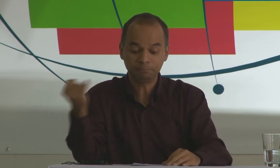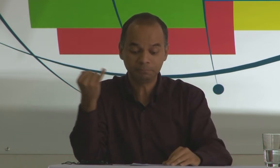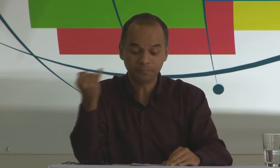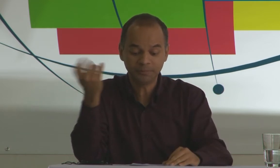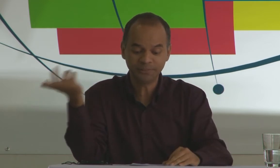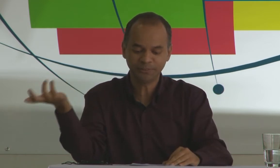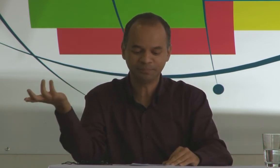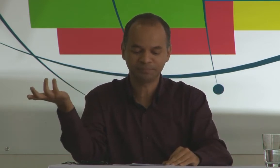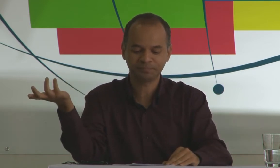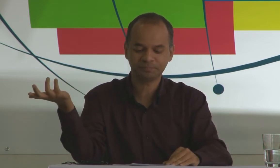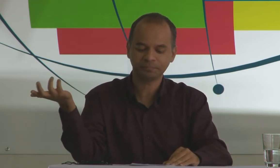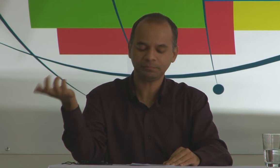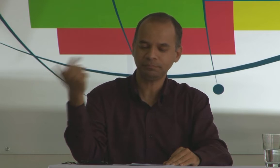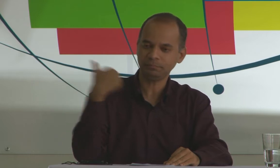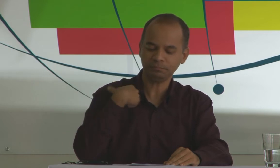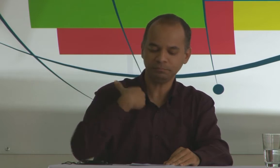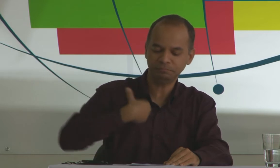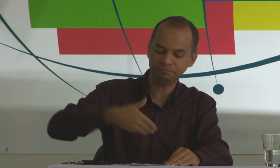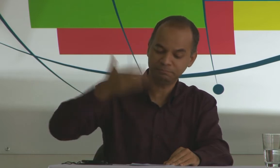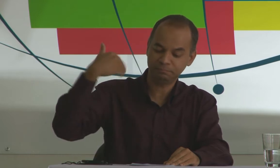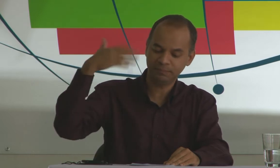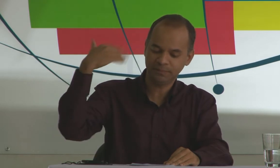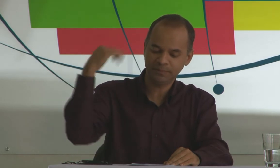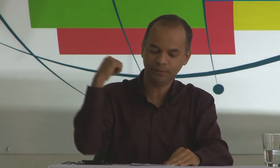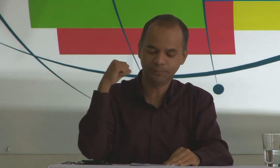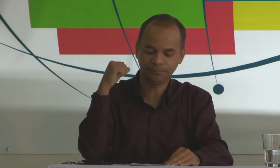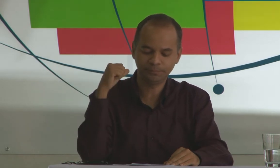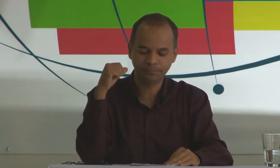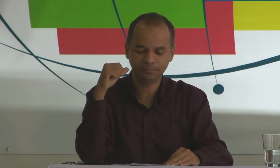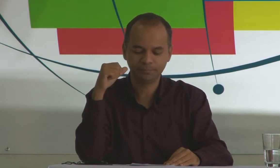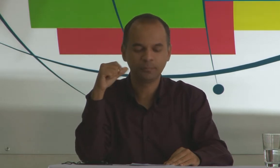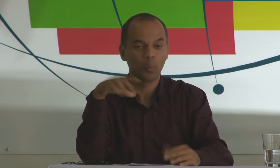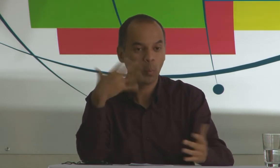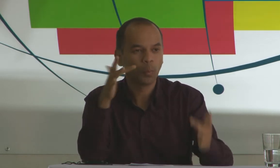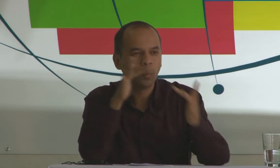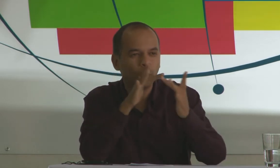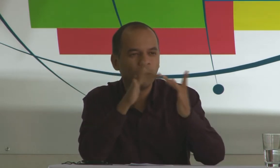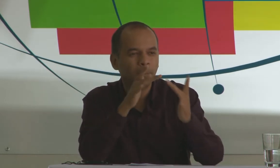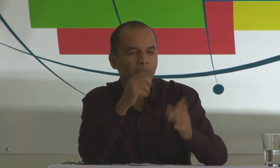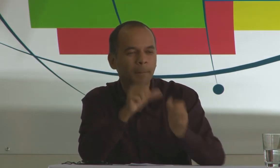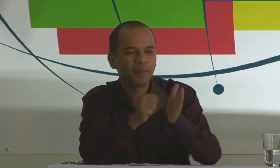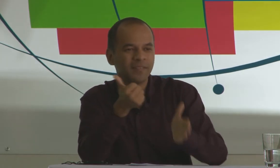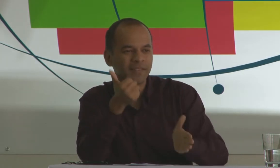pesada. Né? Porque a língua de sinais é muito importante para a gente.